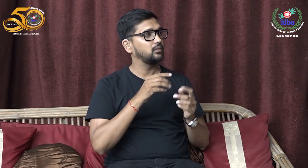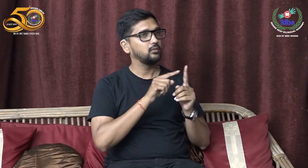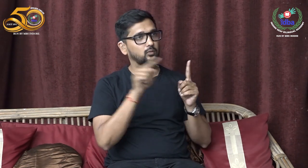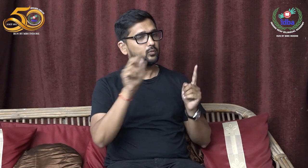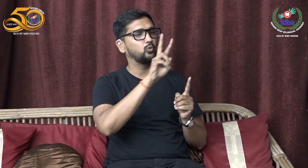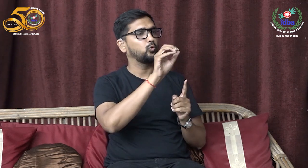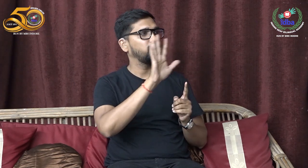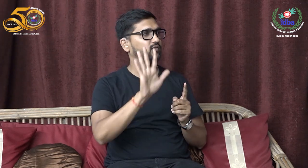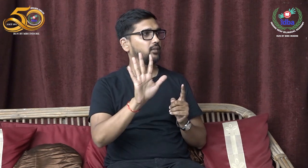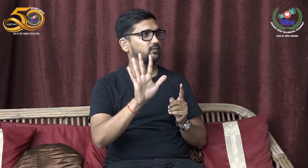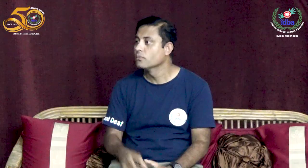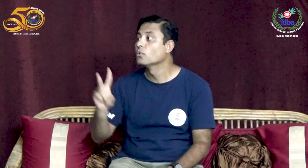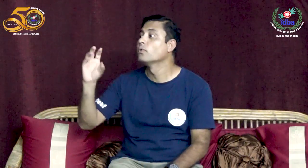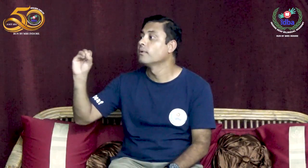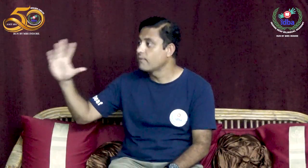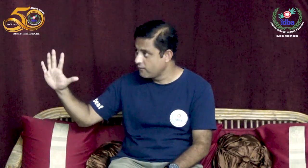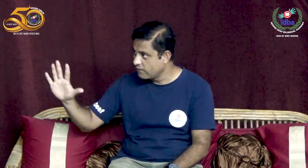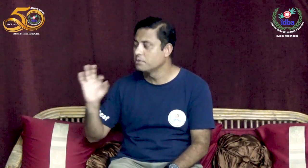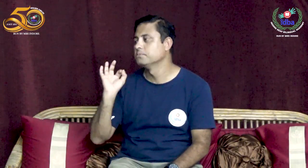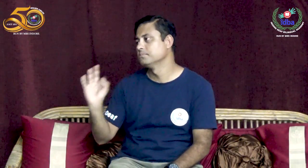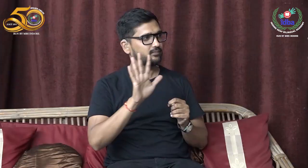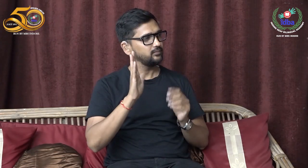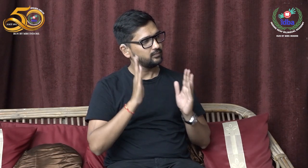जी हाँ, और फिर कब तक रहे? 2005